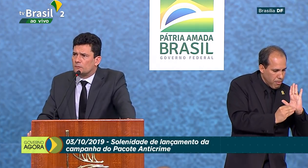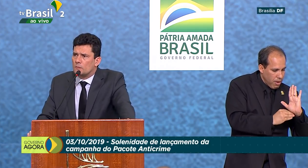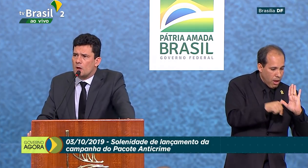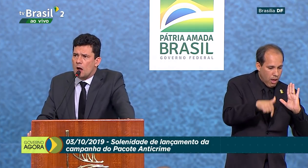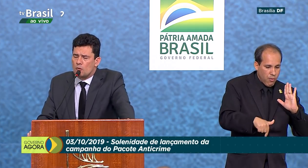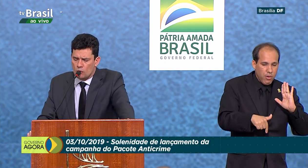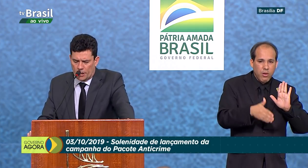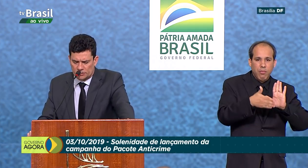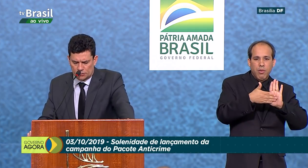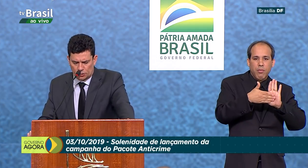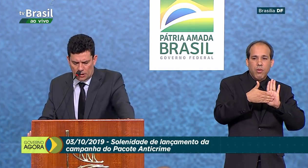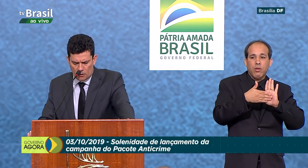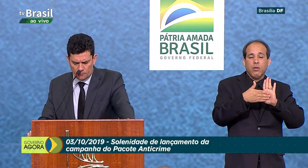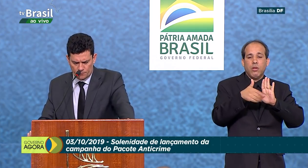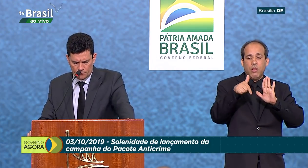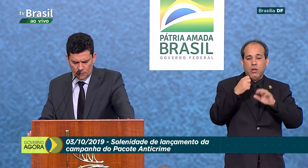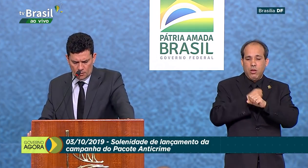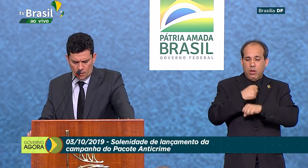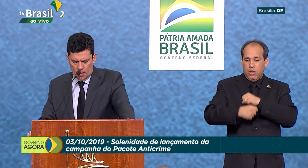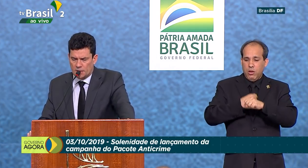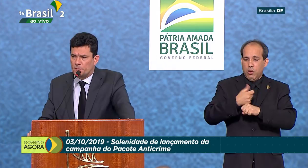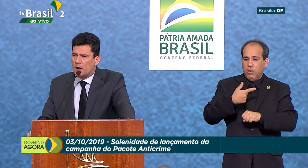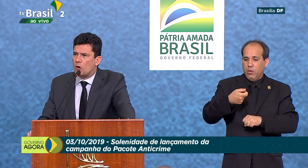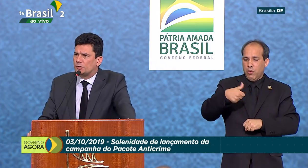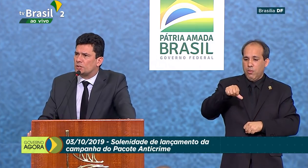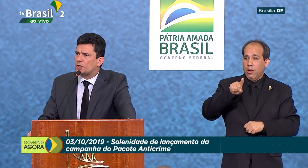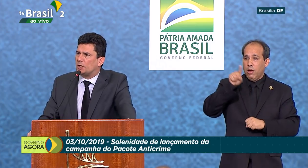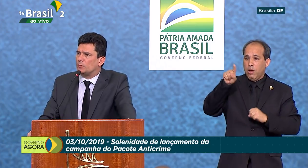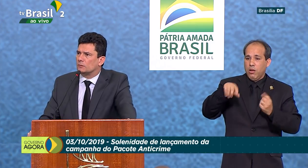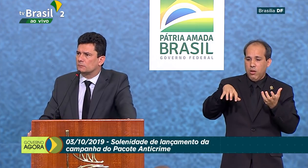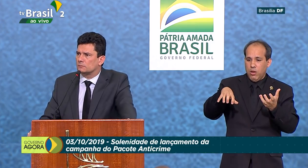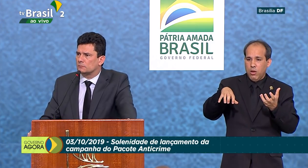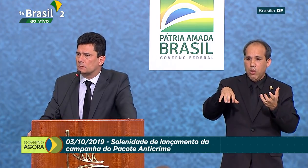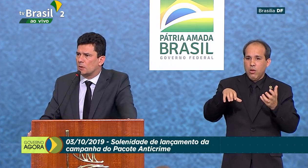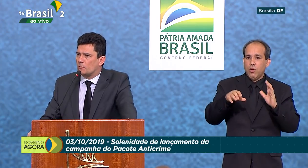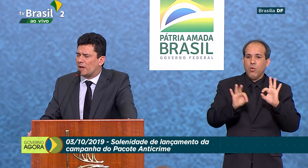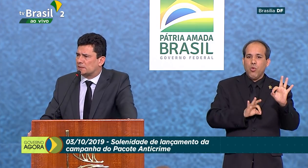esse ano ao Congresso Nacional esse pacote